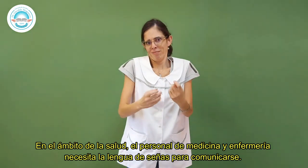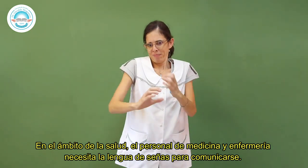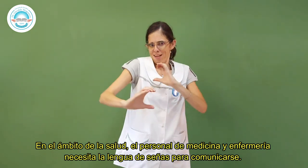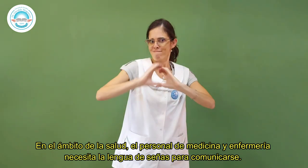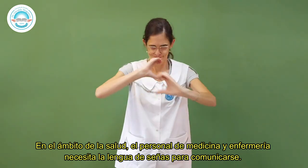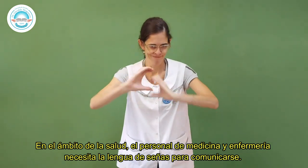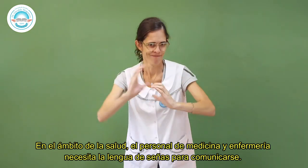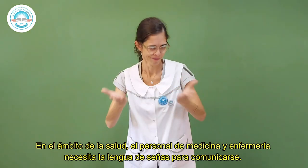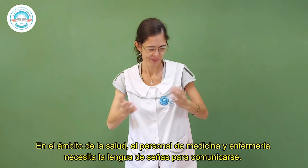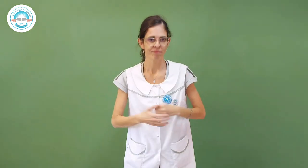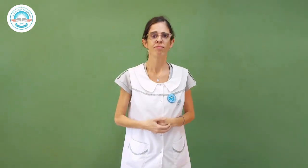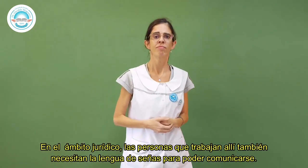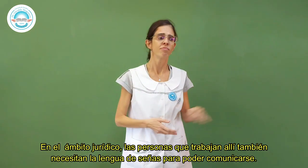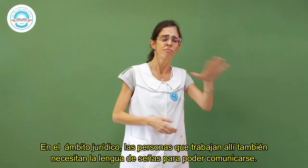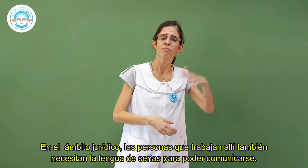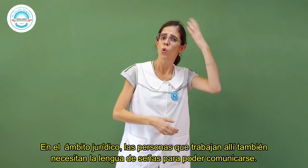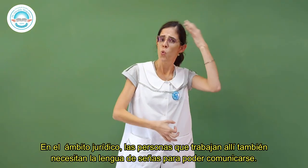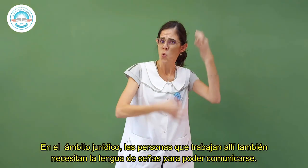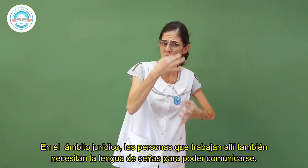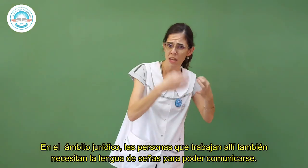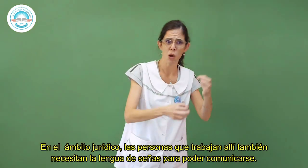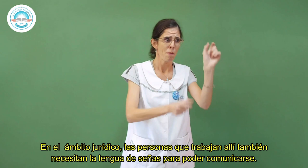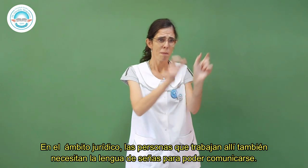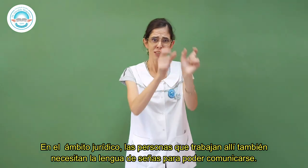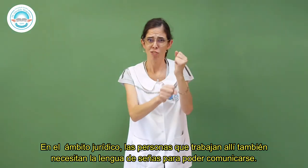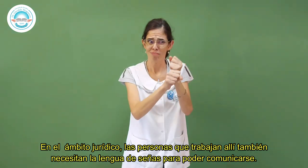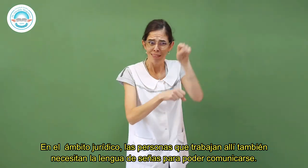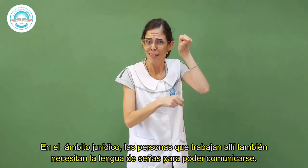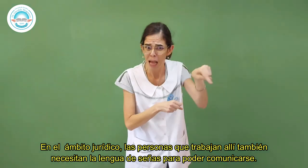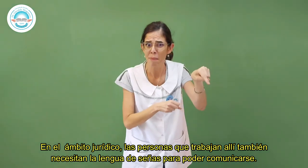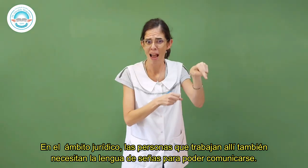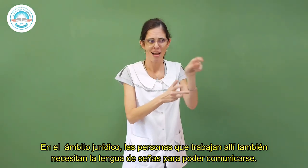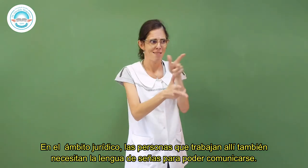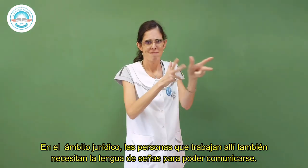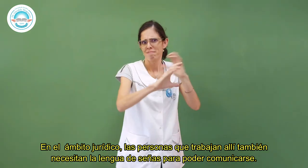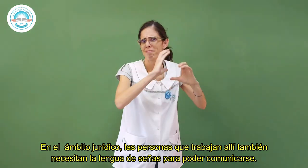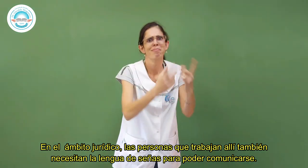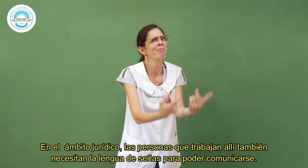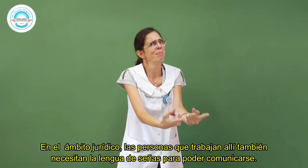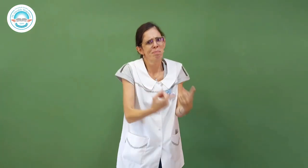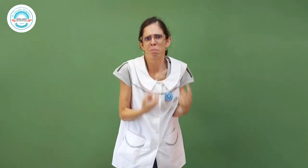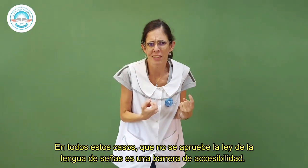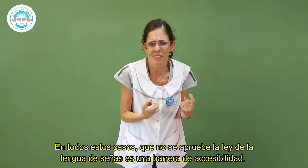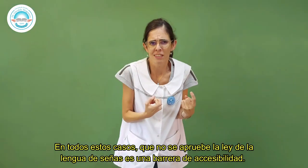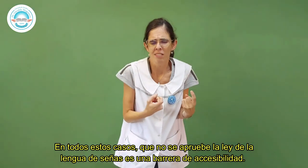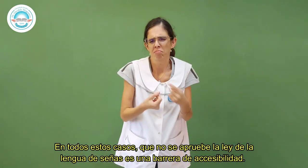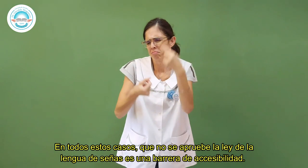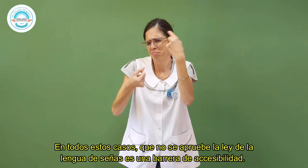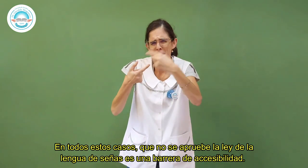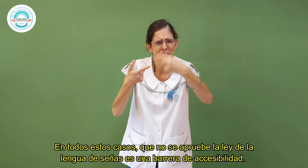para comunicarse. En el ámbito jurídico, las personas que trabajan allí también necesitan la lengua de señas para poder